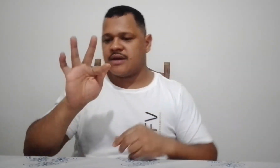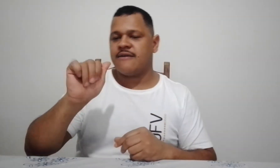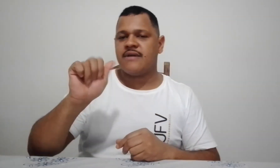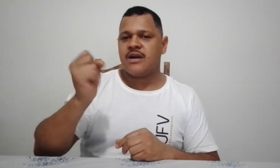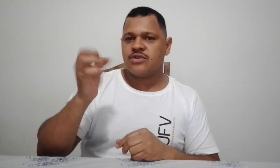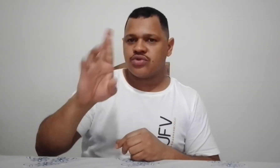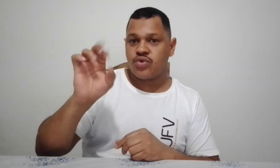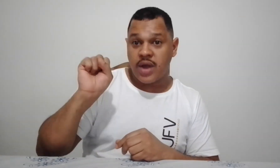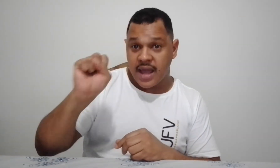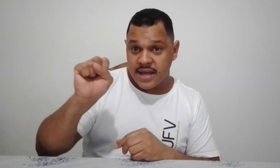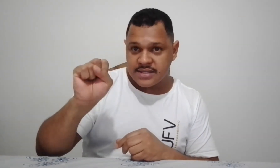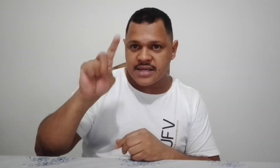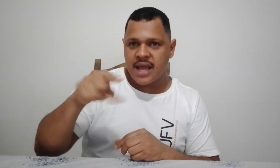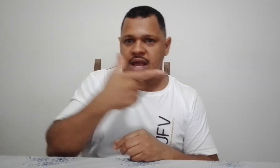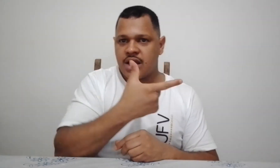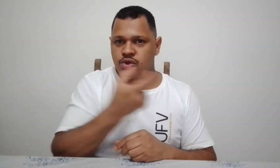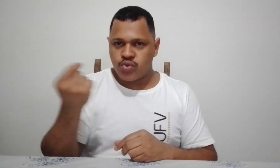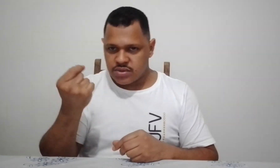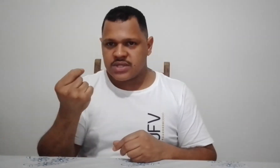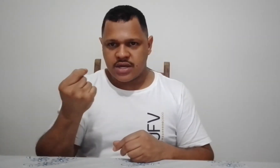dado como 200 fase 45.